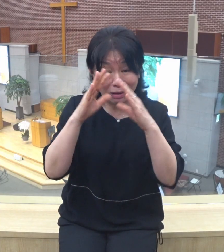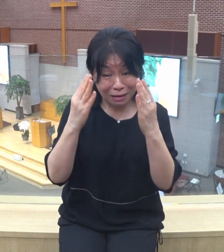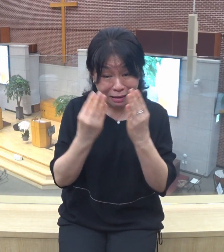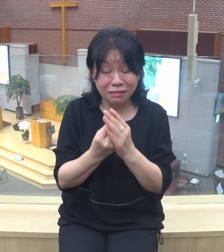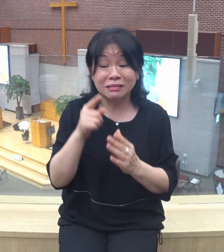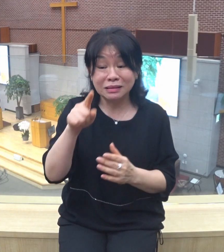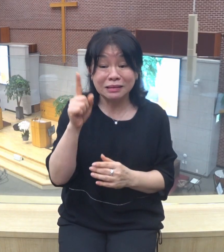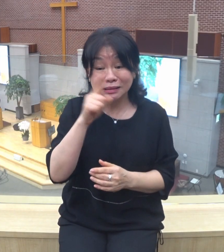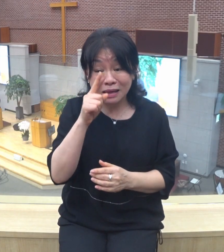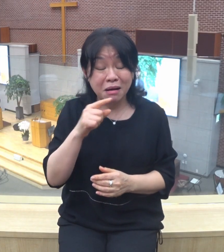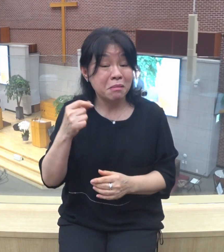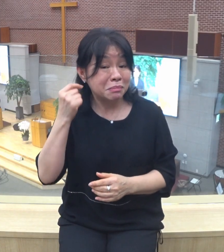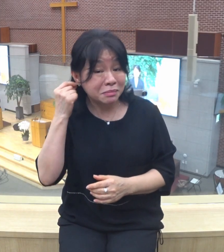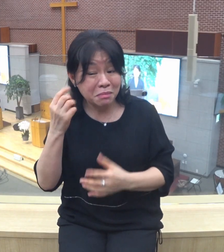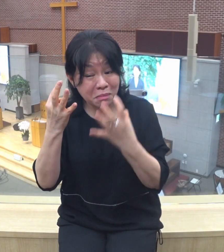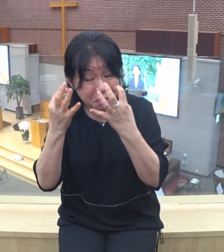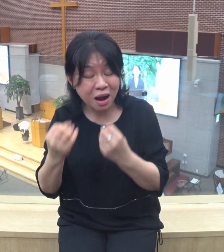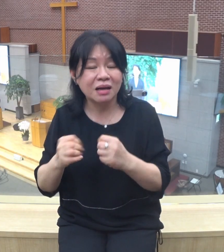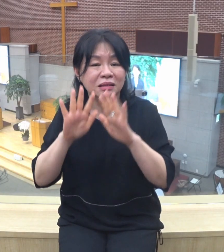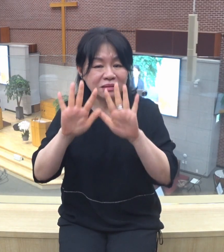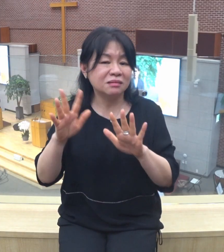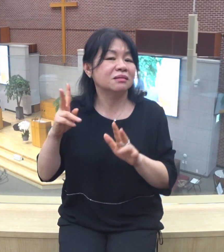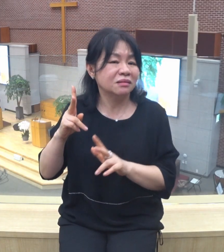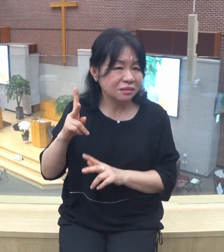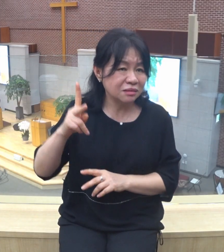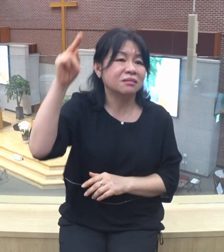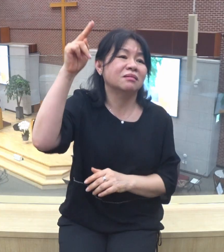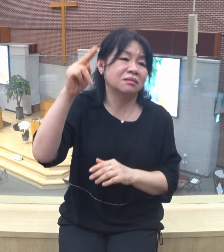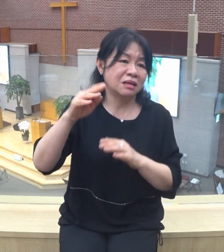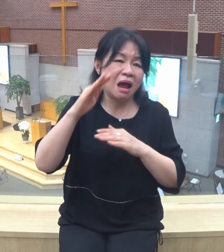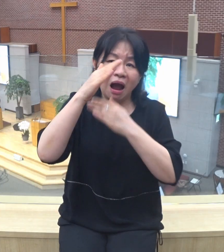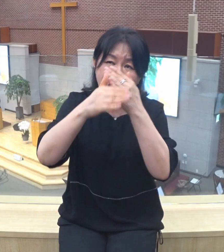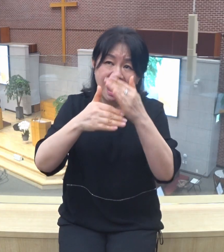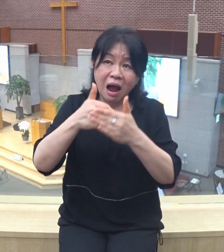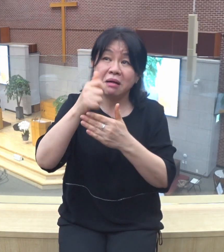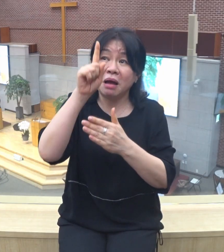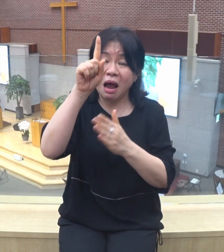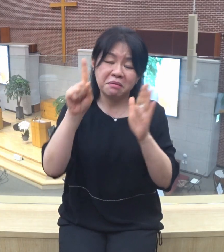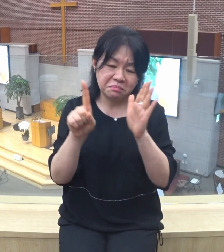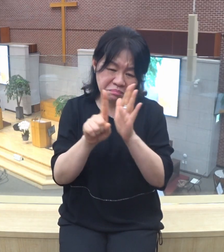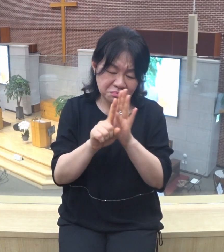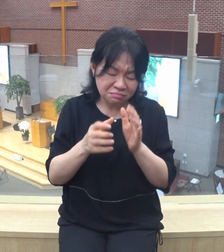기울이지 않고 하나님의 음성을 듣고 하나님께 순종하는 것입니다.